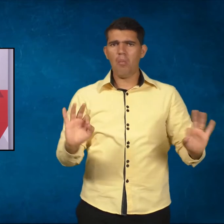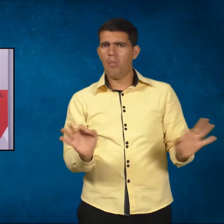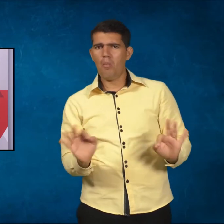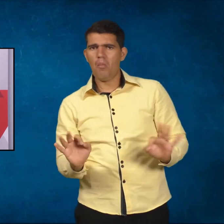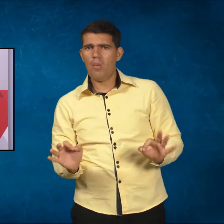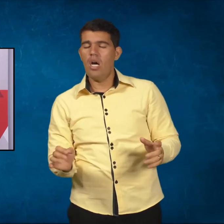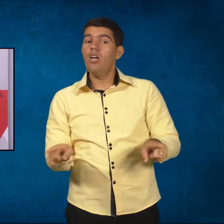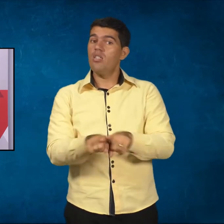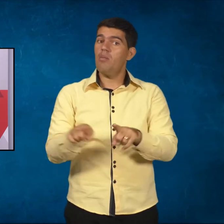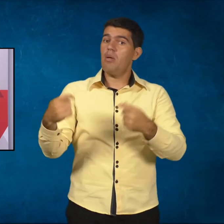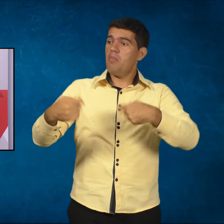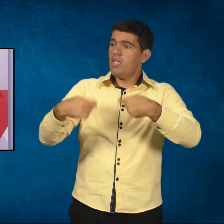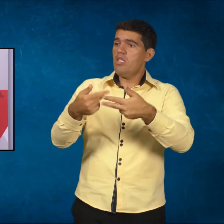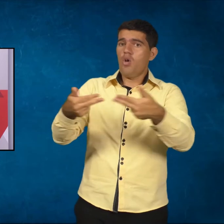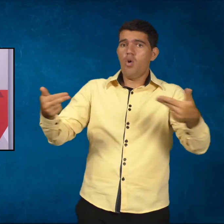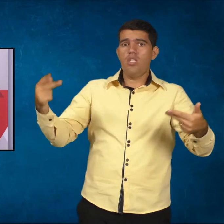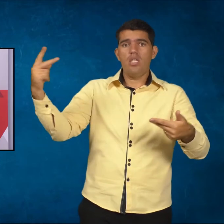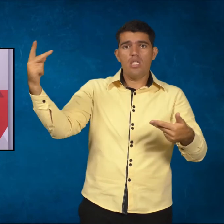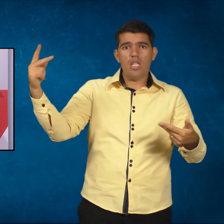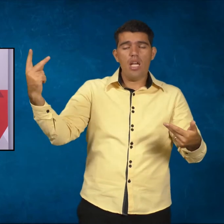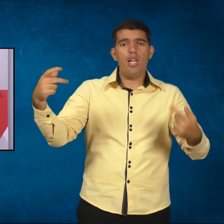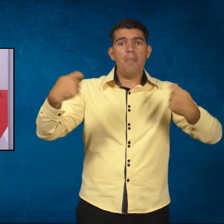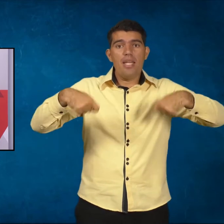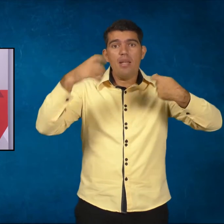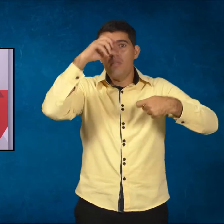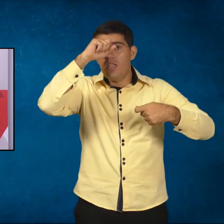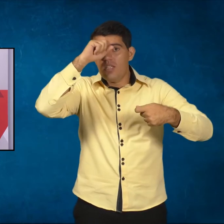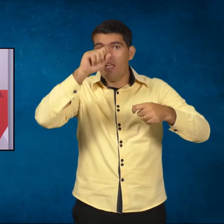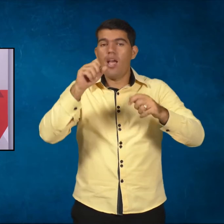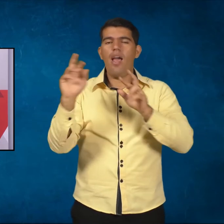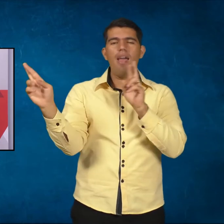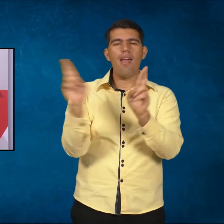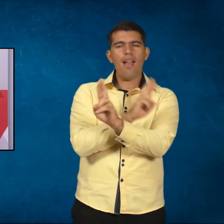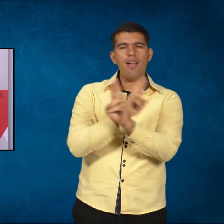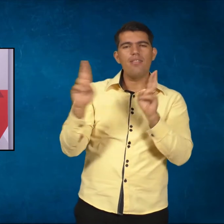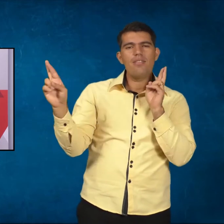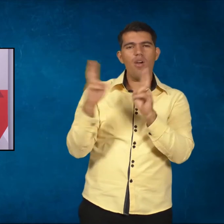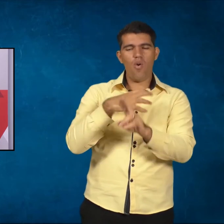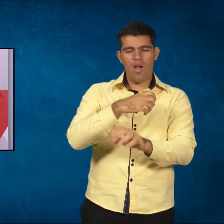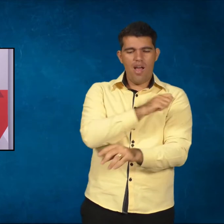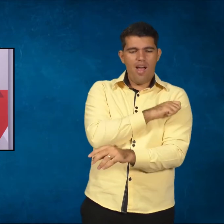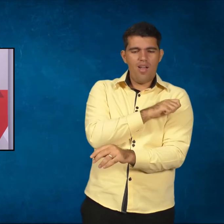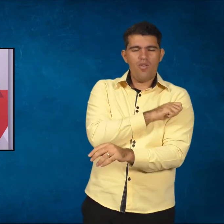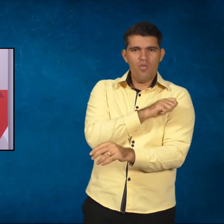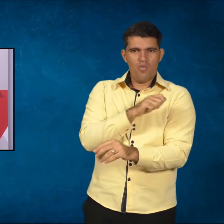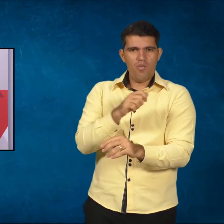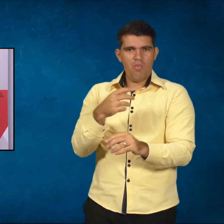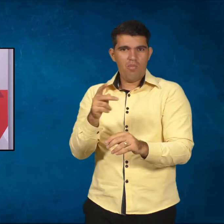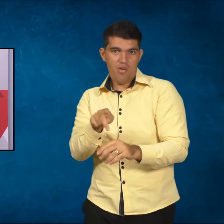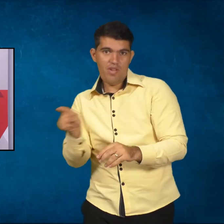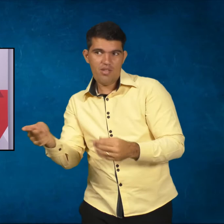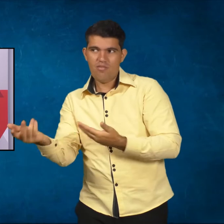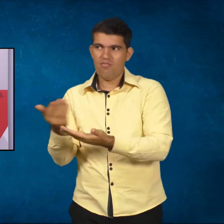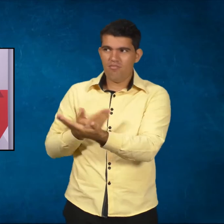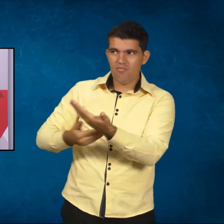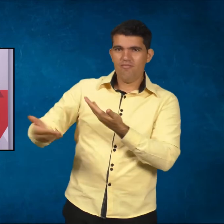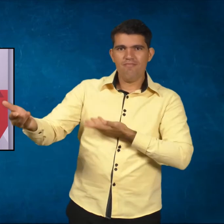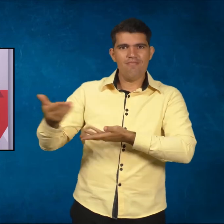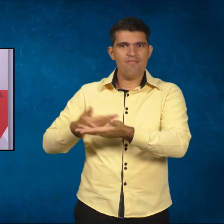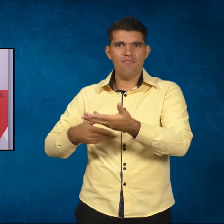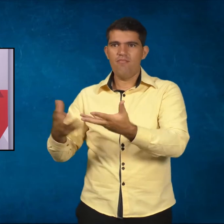atender as necessidades de aprendizagem se a relação professor-aluno e do grupo classe não for